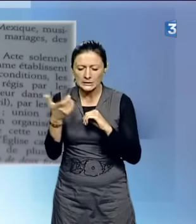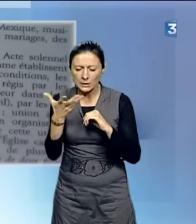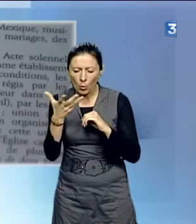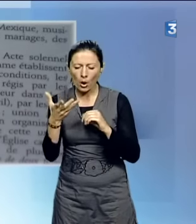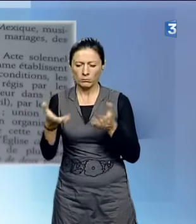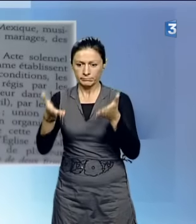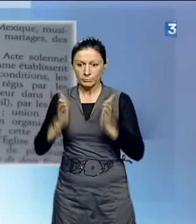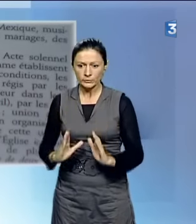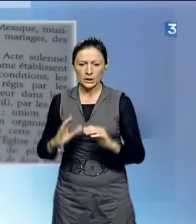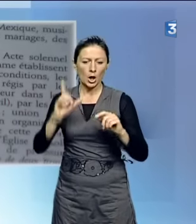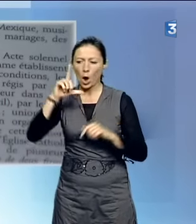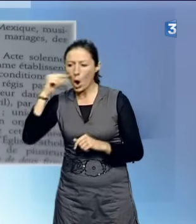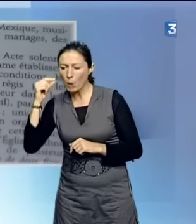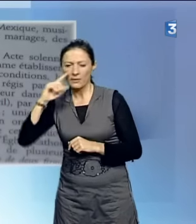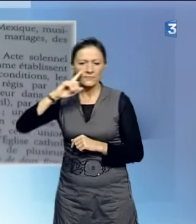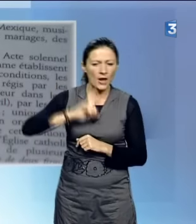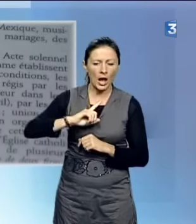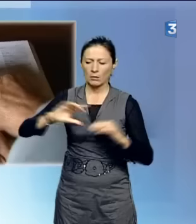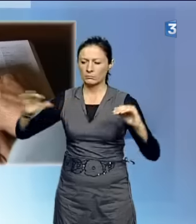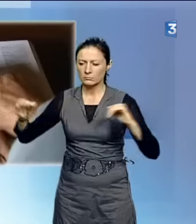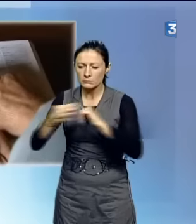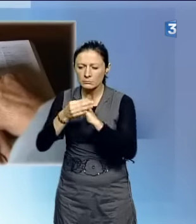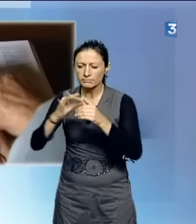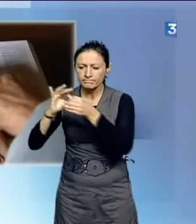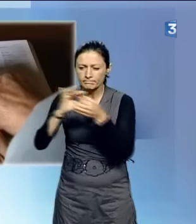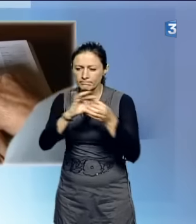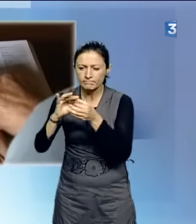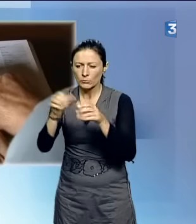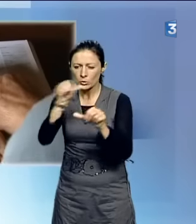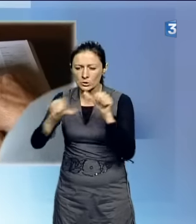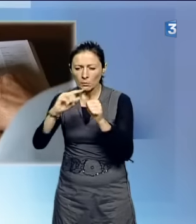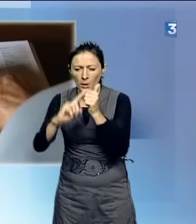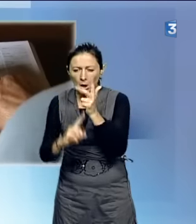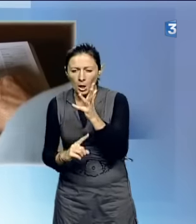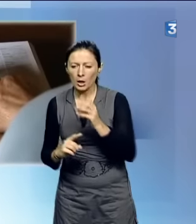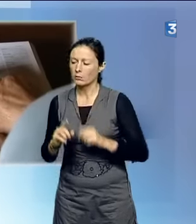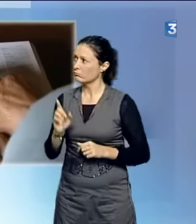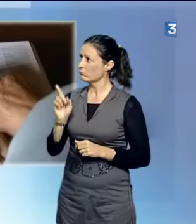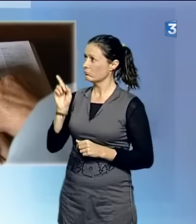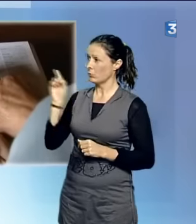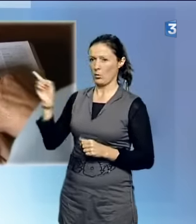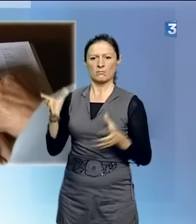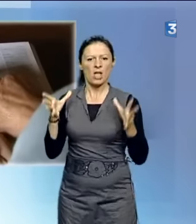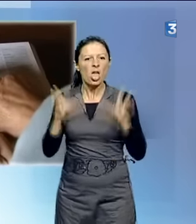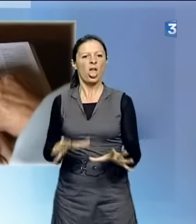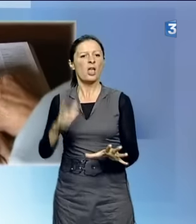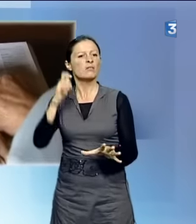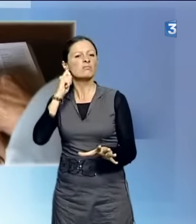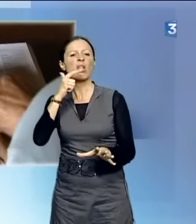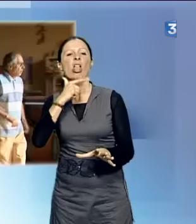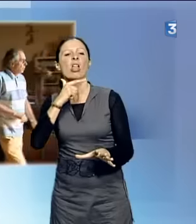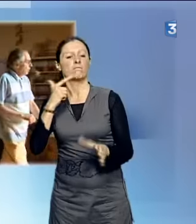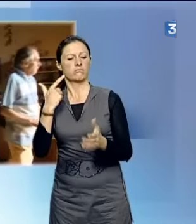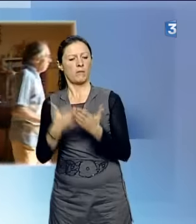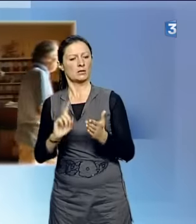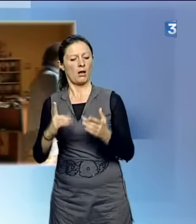homme et une femme établissent entre eux une union dans les conditions... Une démonstration pour se dédouaner, bien sûr, de toute